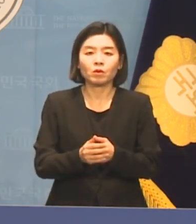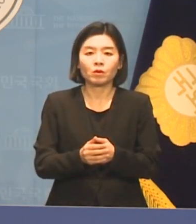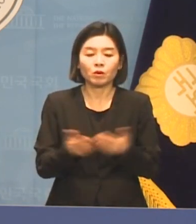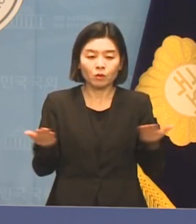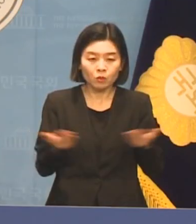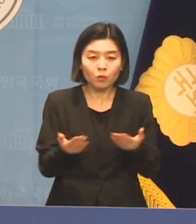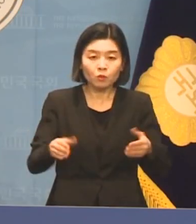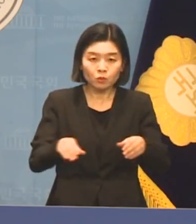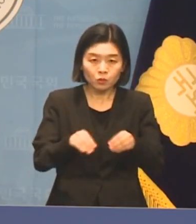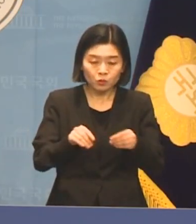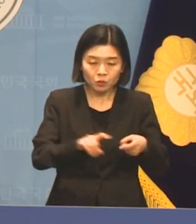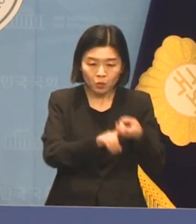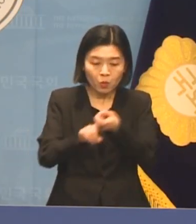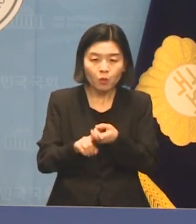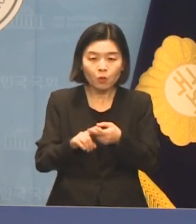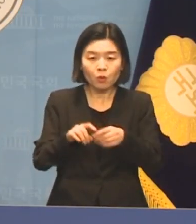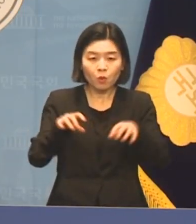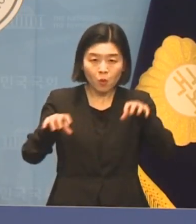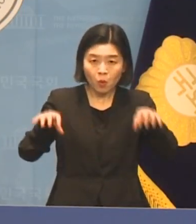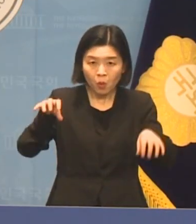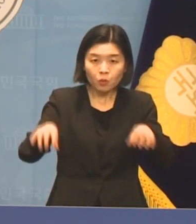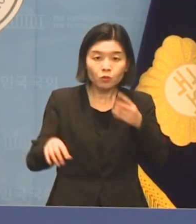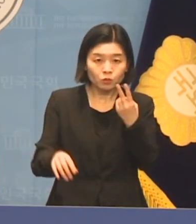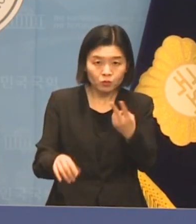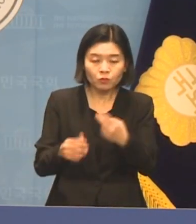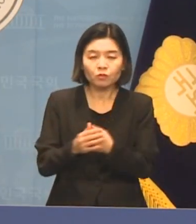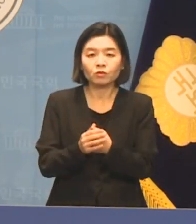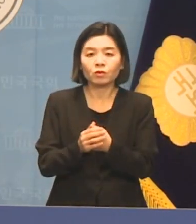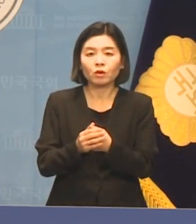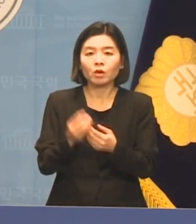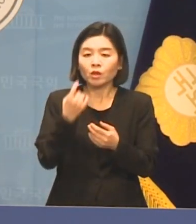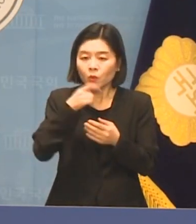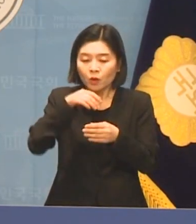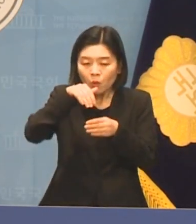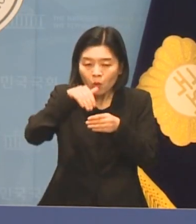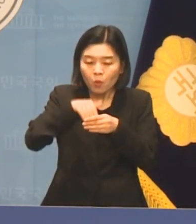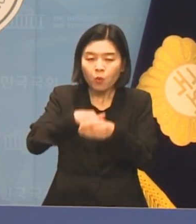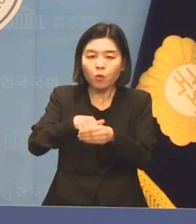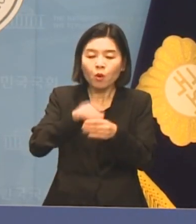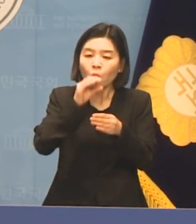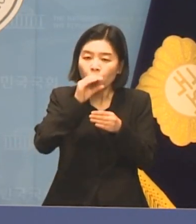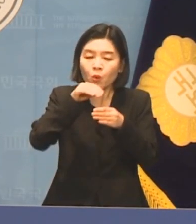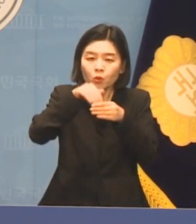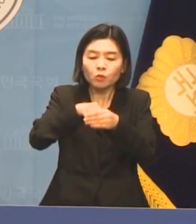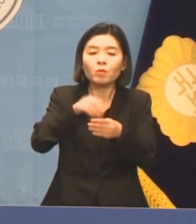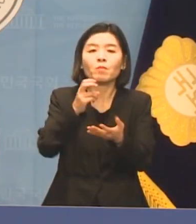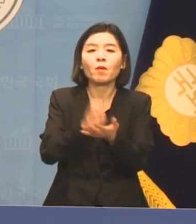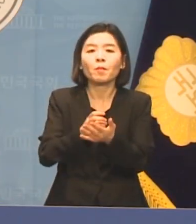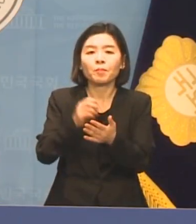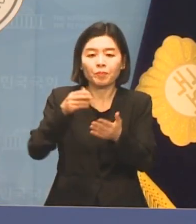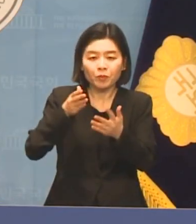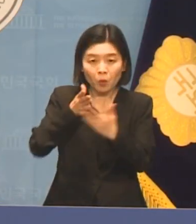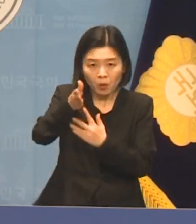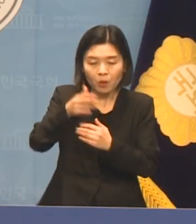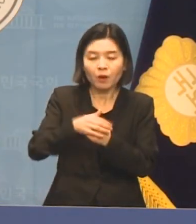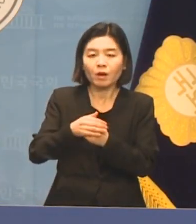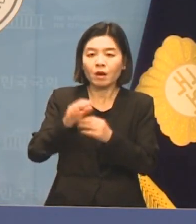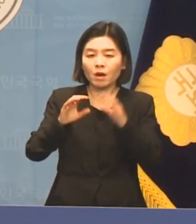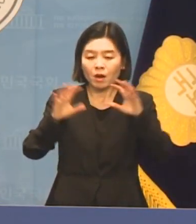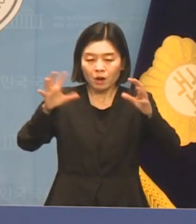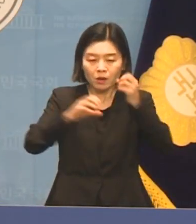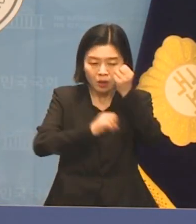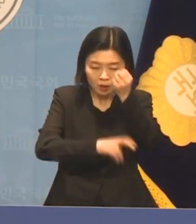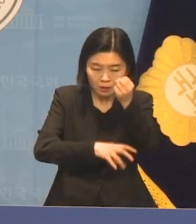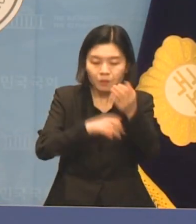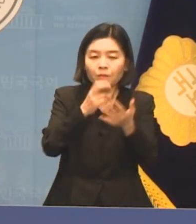노동자들은 정권을 막론하고 노란봉투법의 통과와 헌법이 보장하는 노동 3권의 온전한 보장을